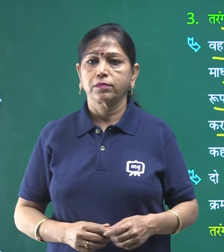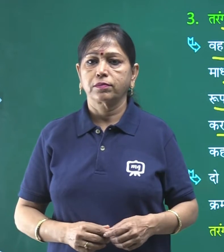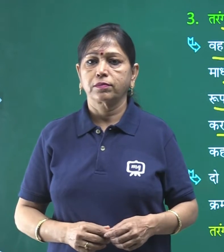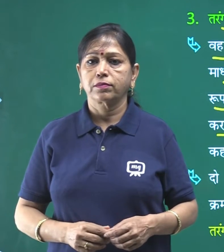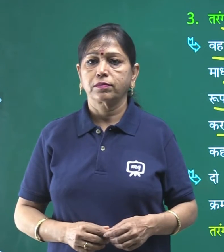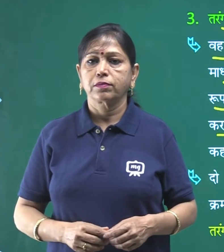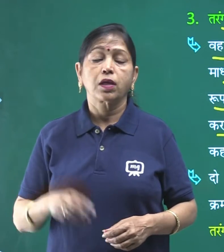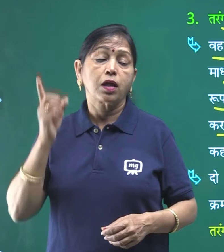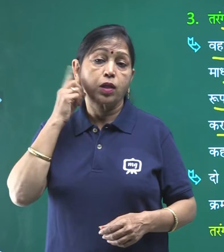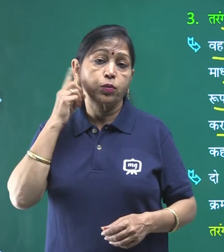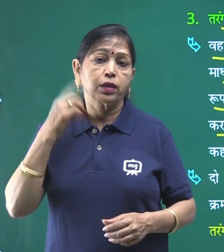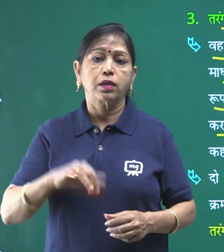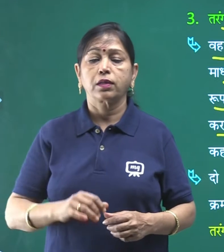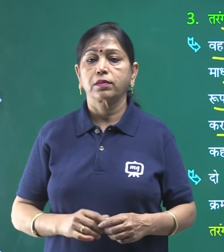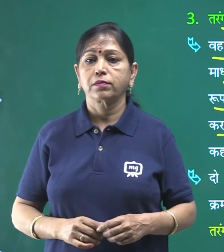ध्वनि की